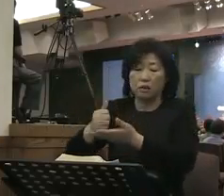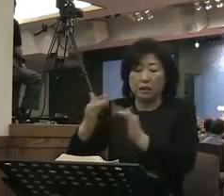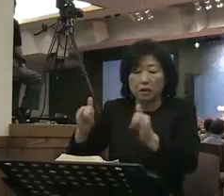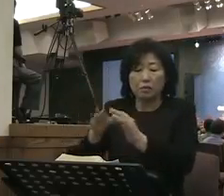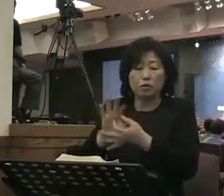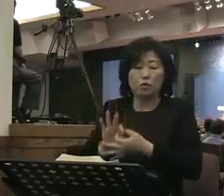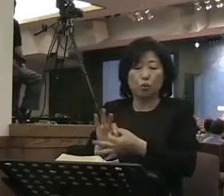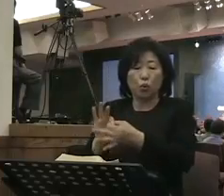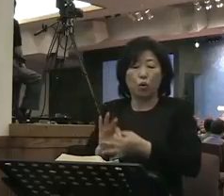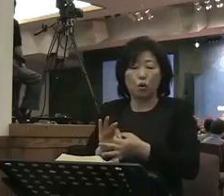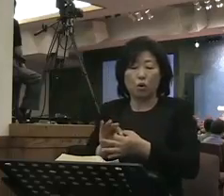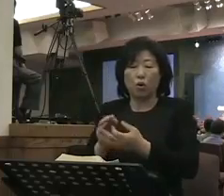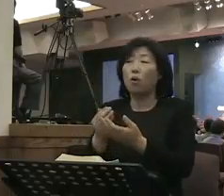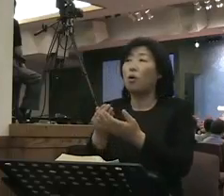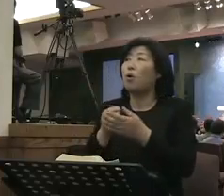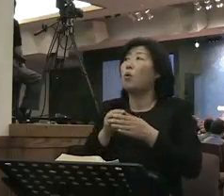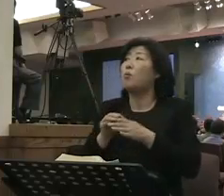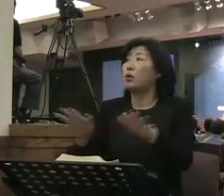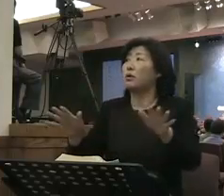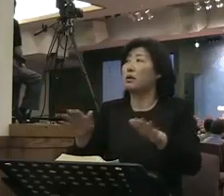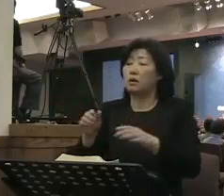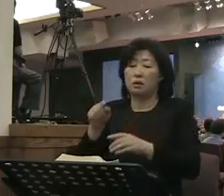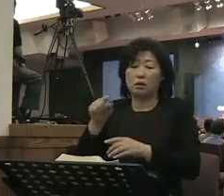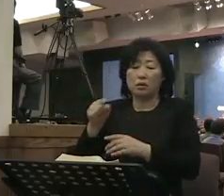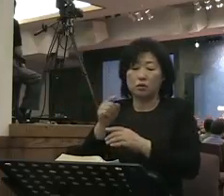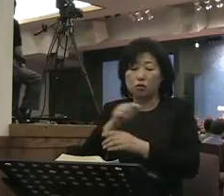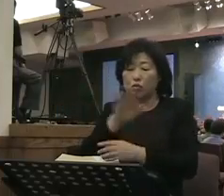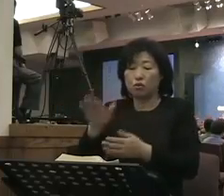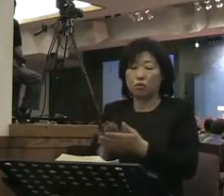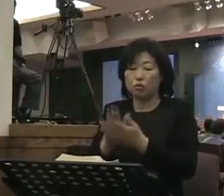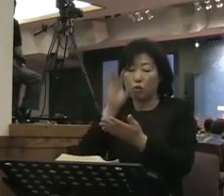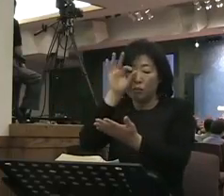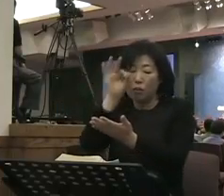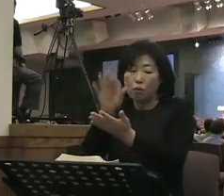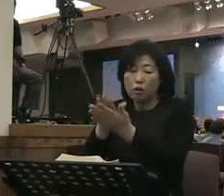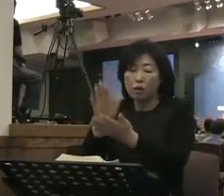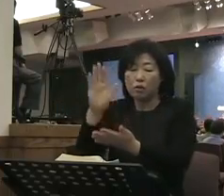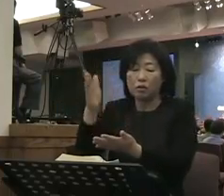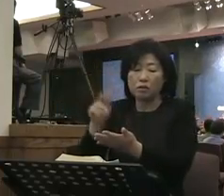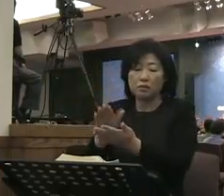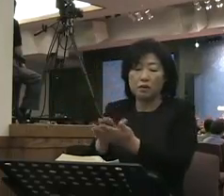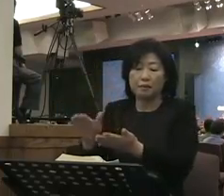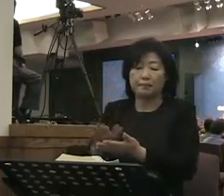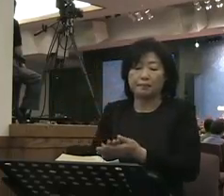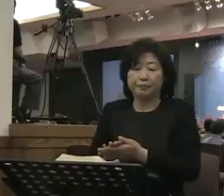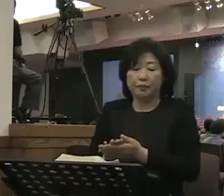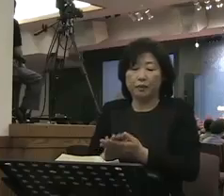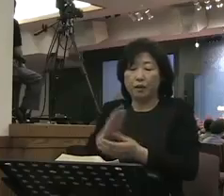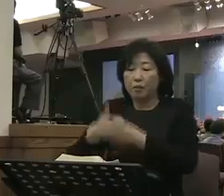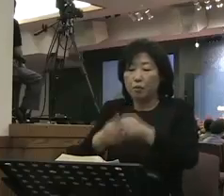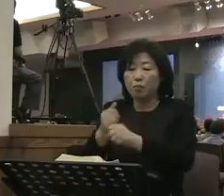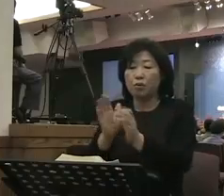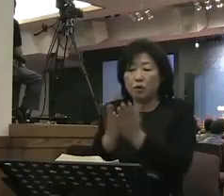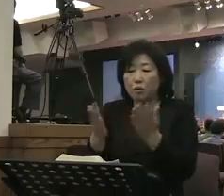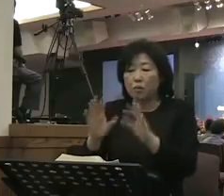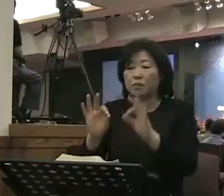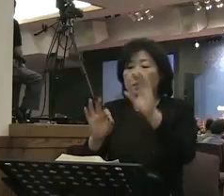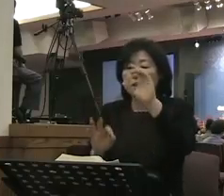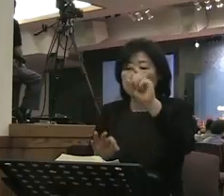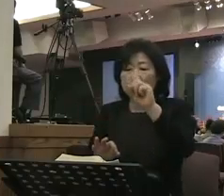통해 펼쳐진다는 것을 우리는 보게 되었습니다. 오늘 본문의 말씀